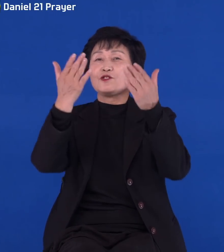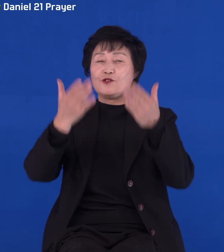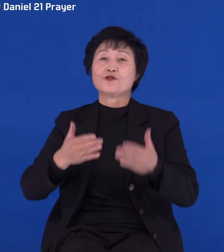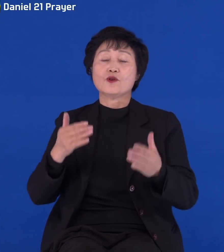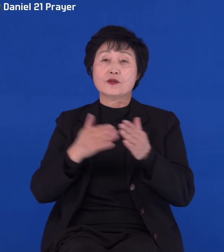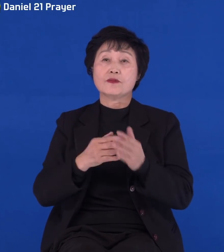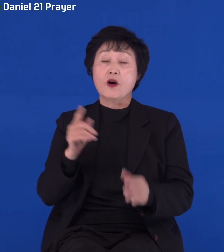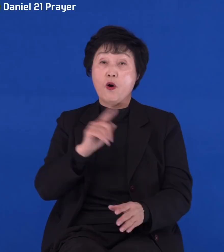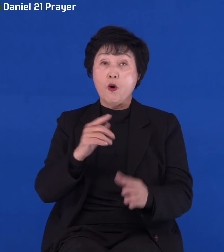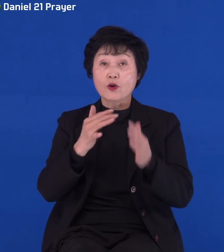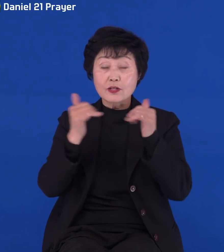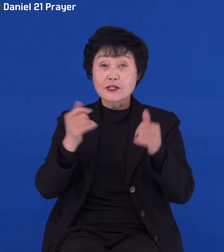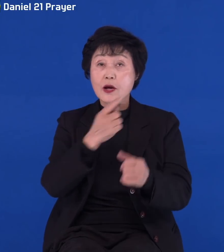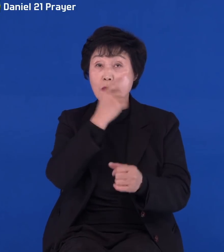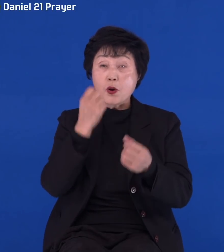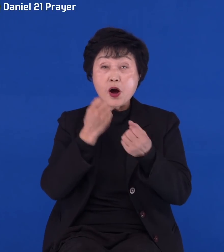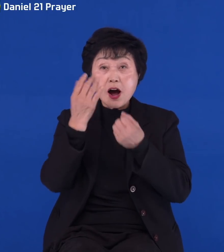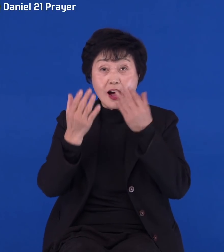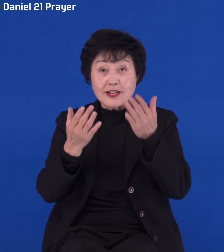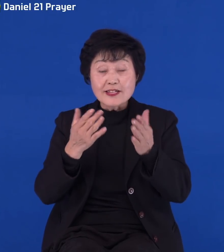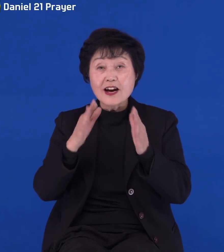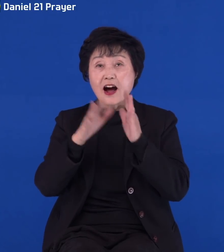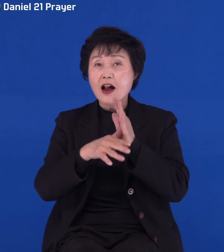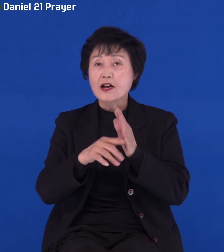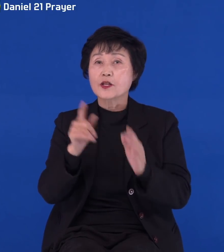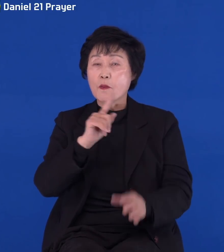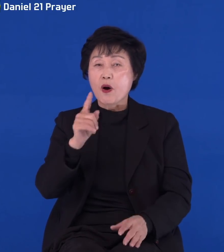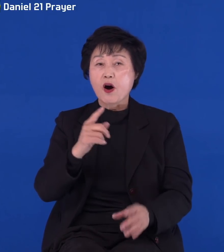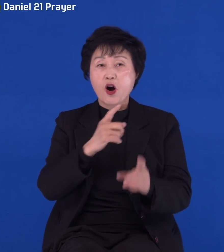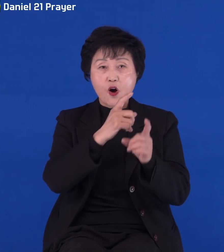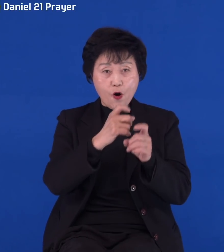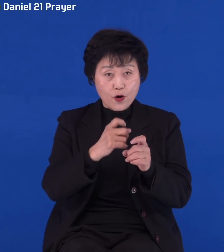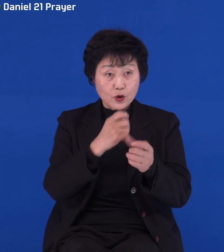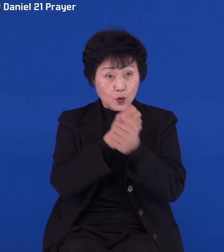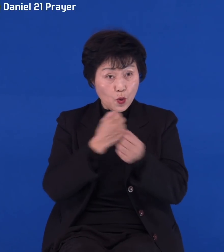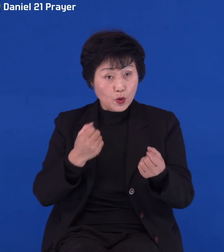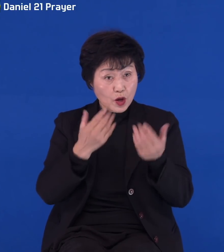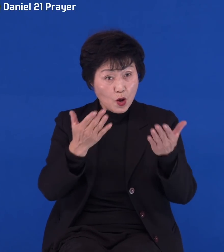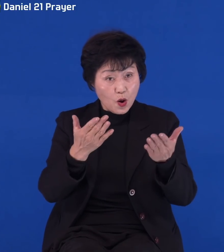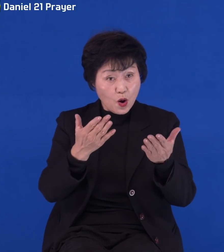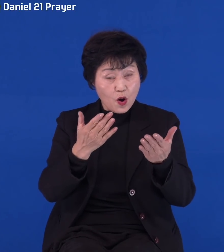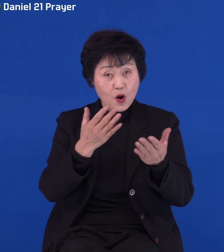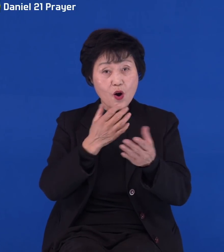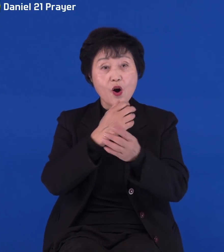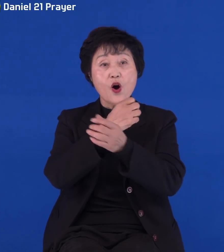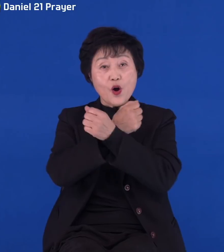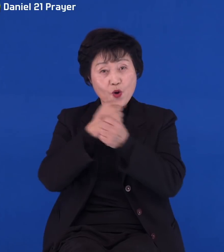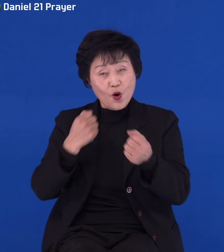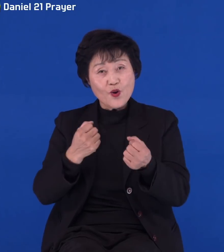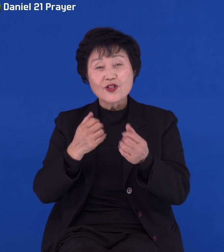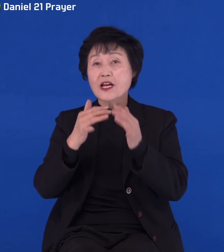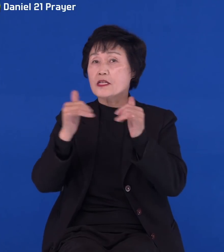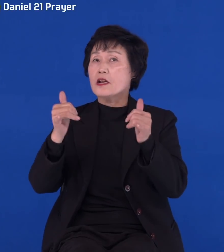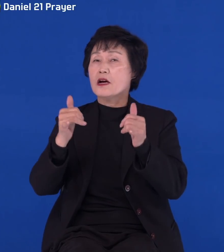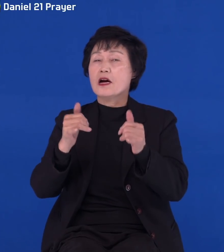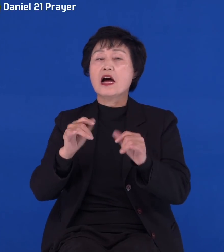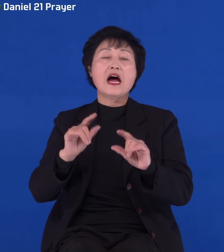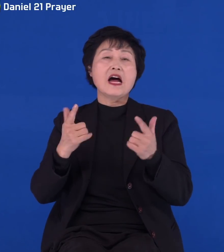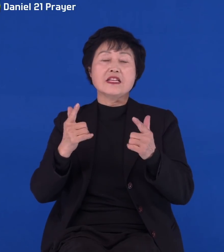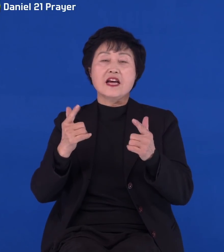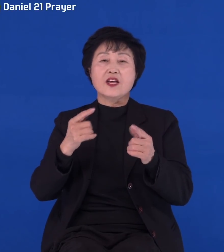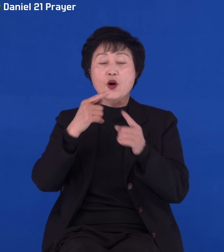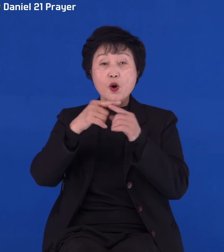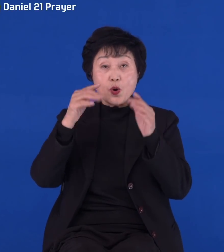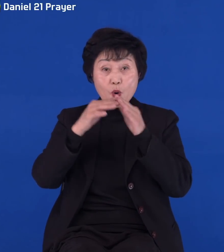이래요. 야, 원수도 용서했는데 용서의 사람이군요. 아니요. 교회 안에 있는 형제자매도 가끔씩 보면 용서가 안 돼서 막 불국을